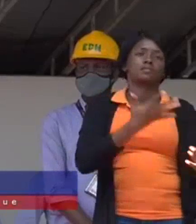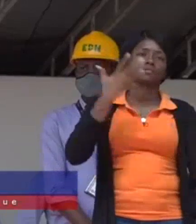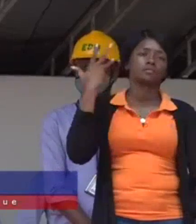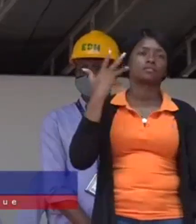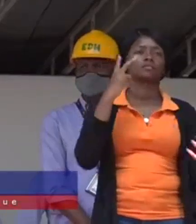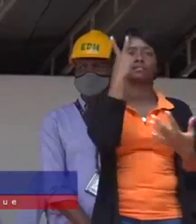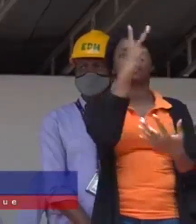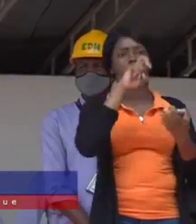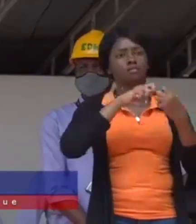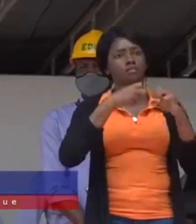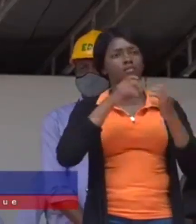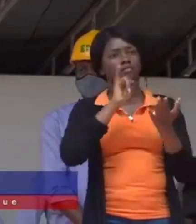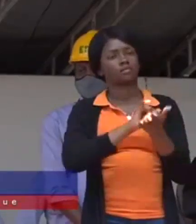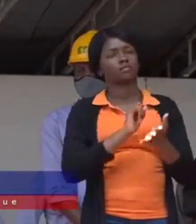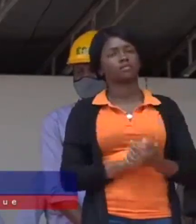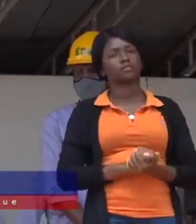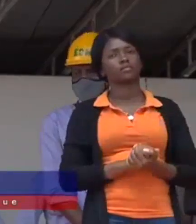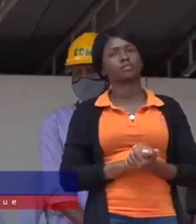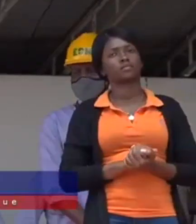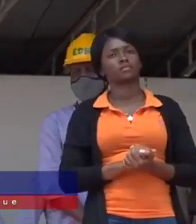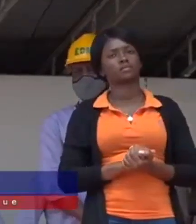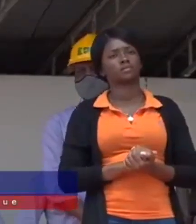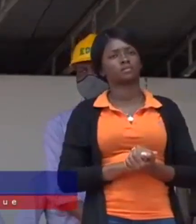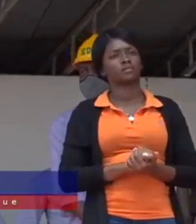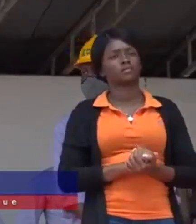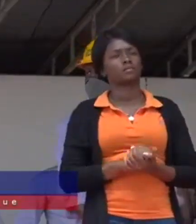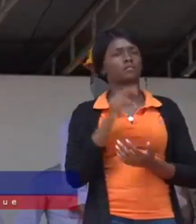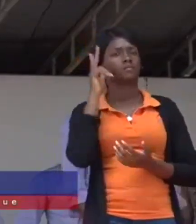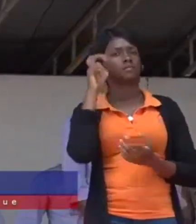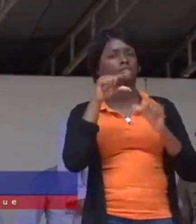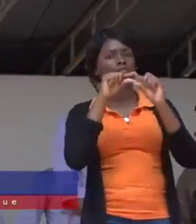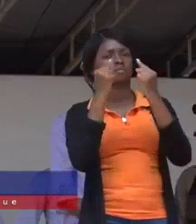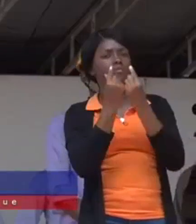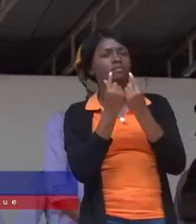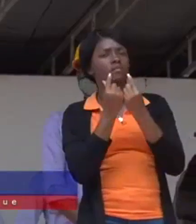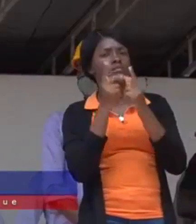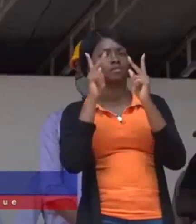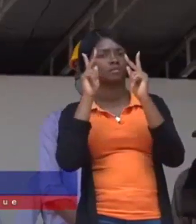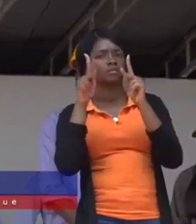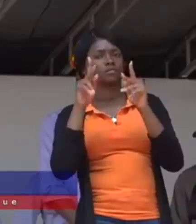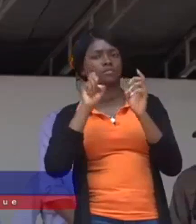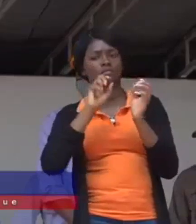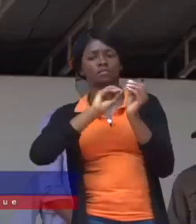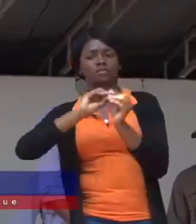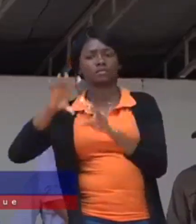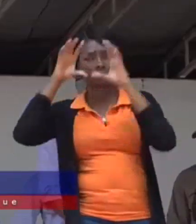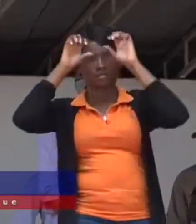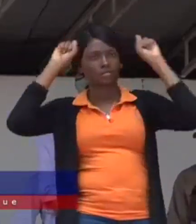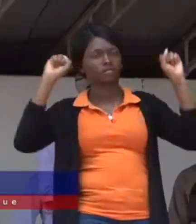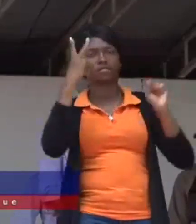problèmes ça yo, tenez bien. Des boutons de mon groupe nèg qui veut jeter président, deux problèmes